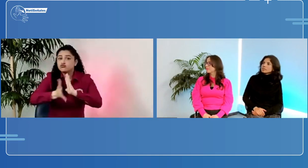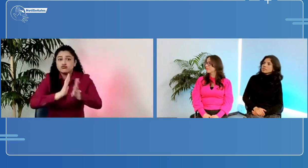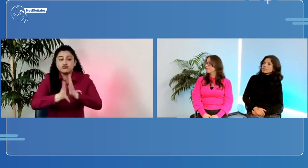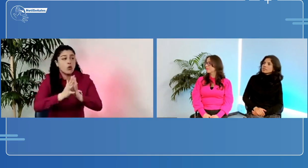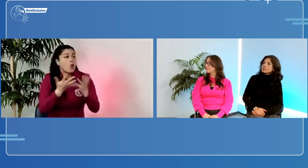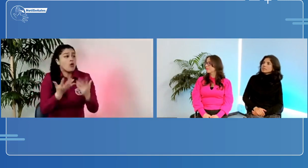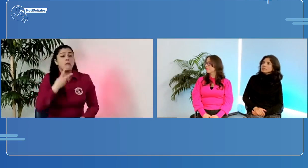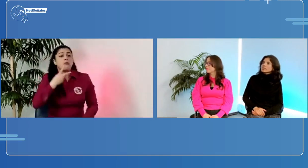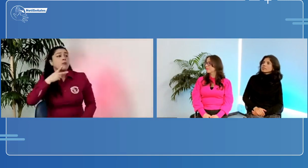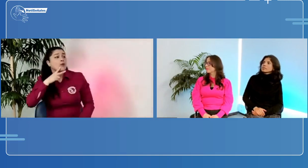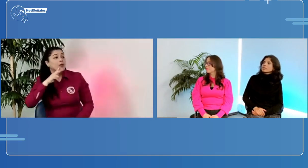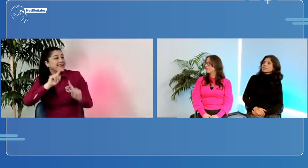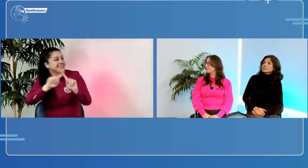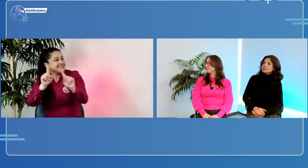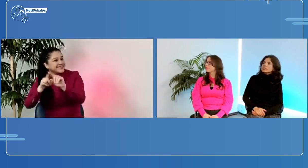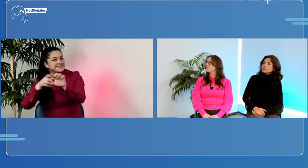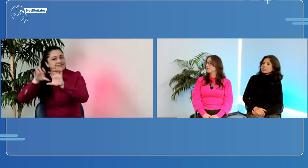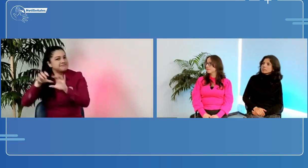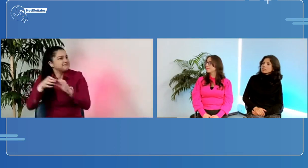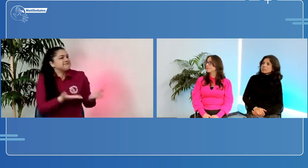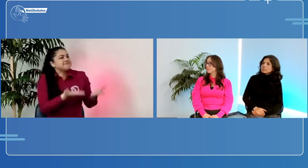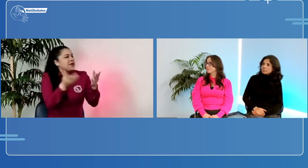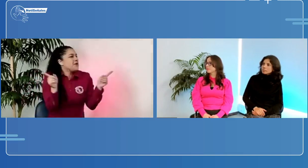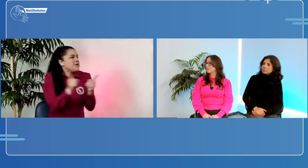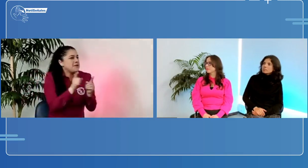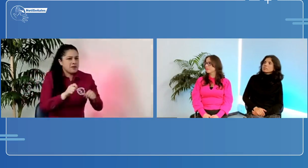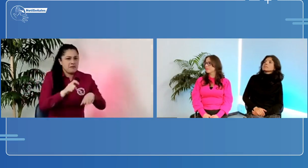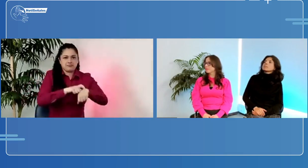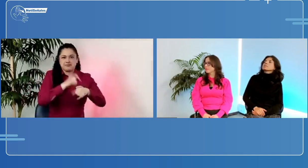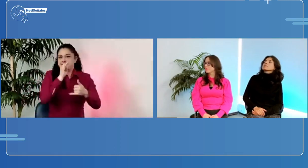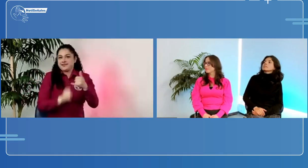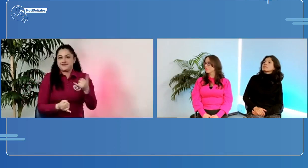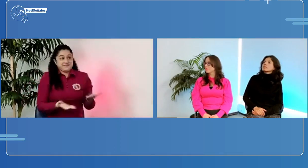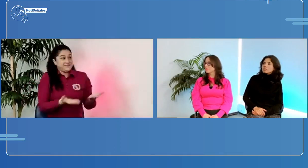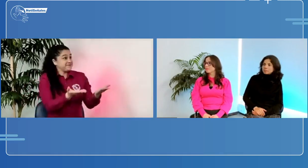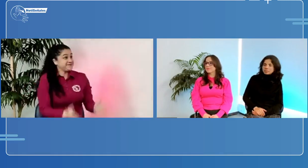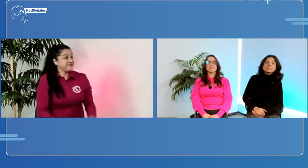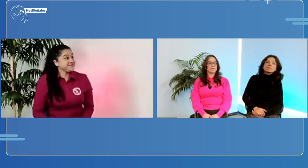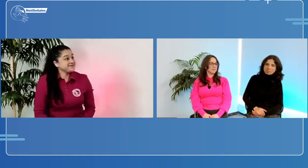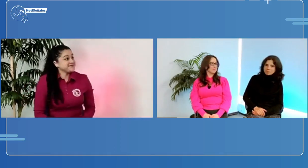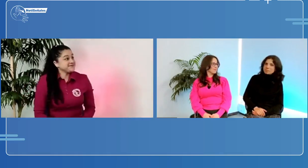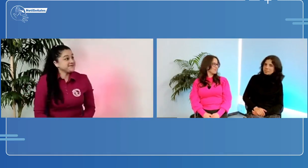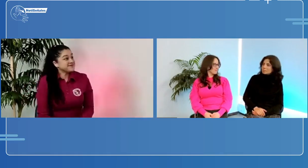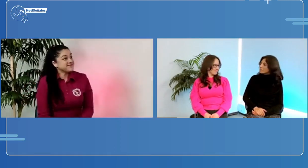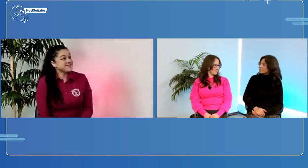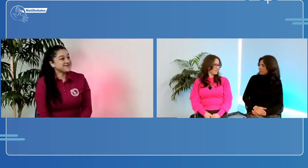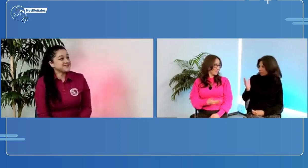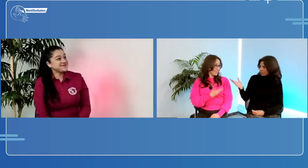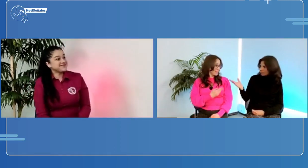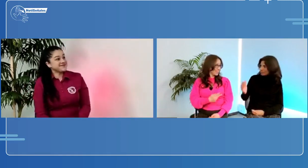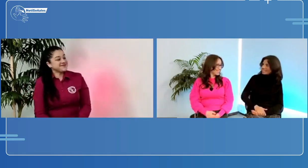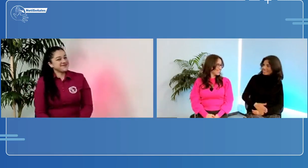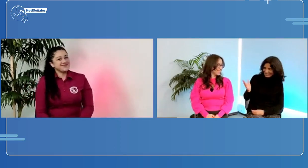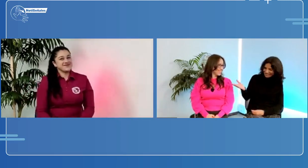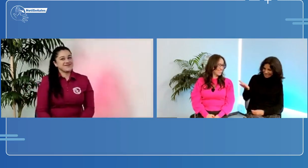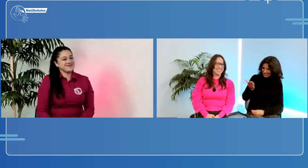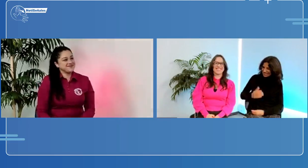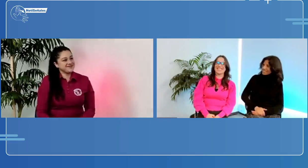en el Ministerio de Salud, del vocabulario, de las diferentes señas, ya para concluir, algo que quieran comentar. Dale, dale